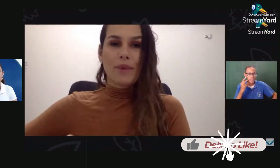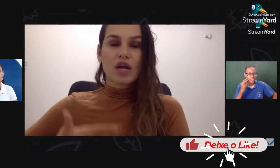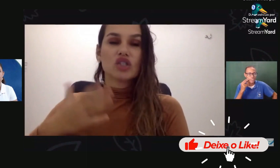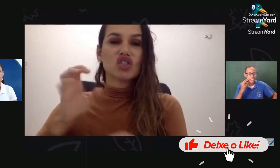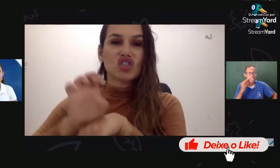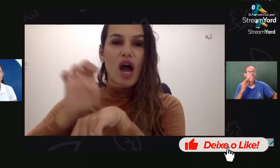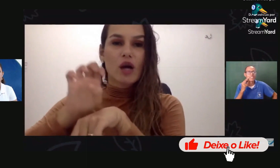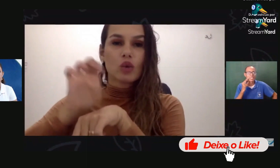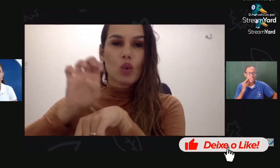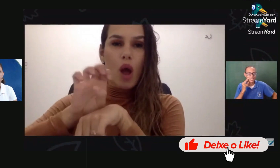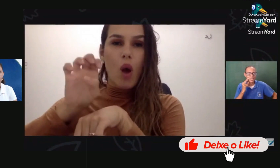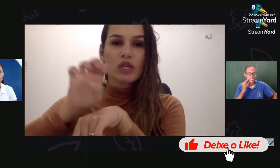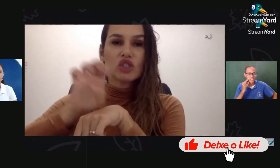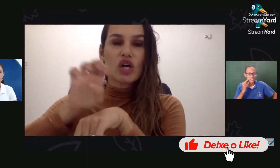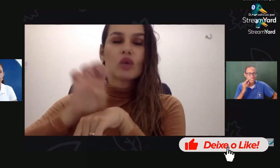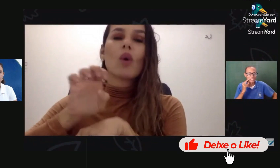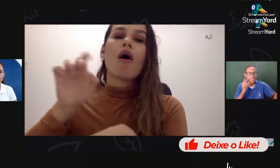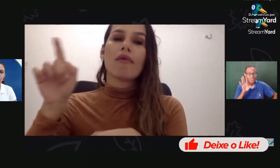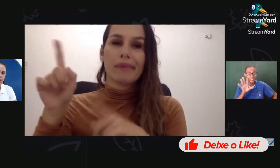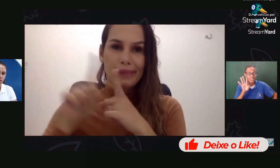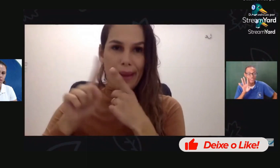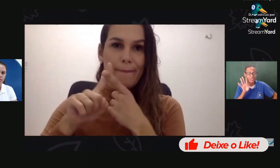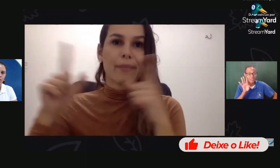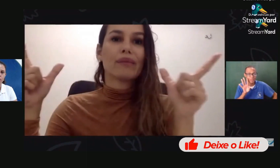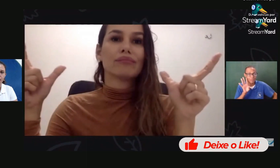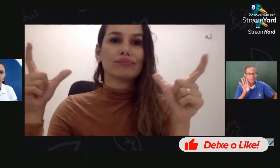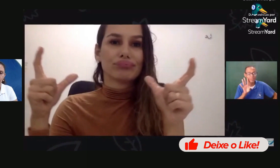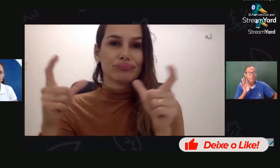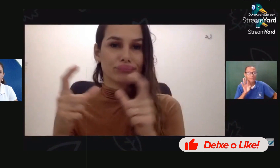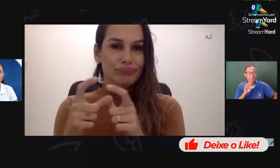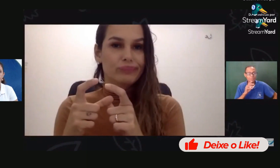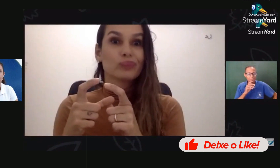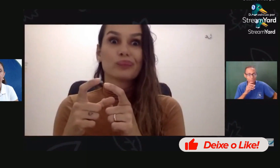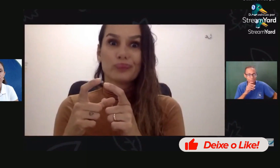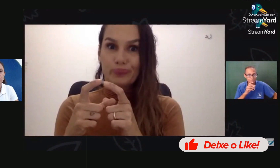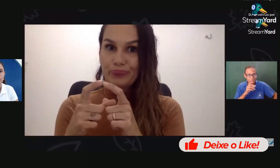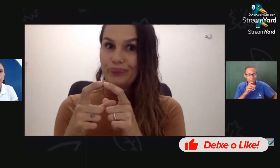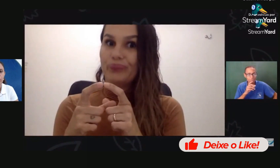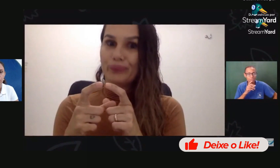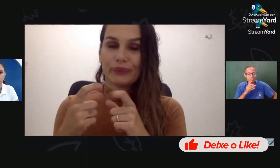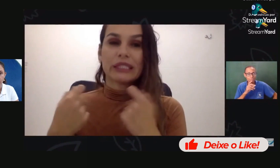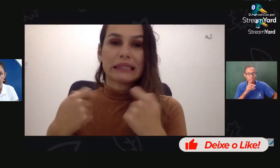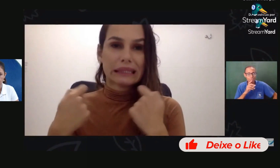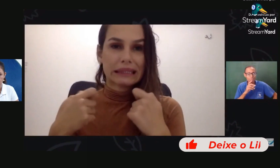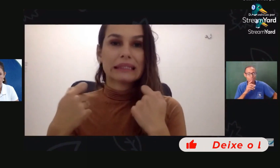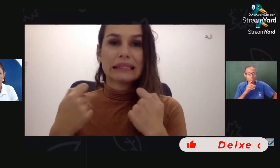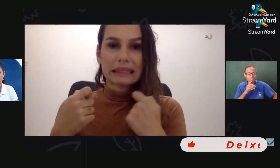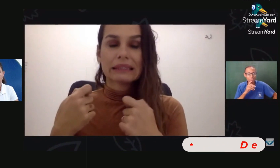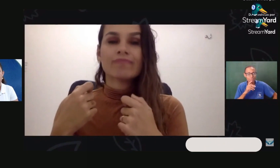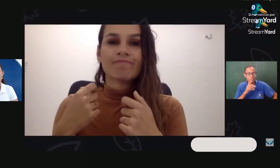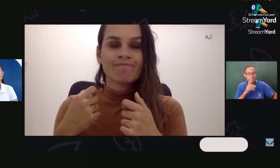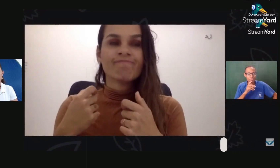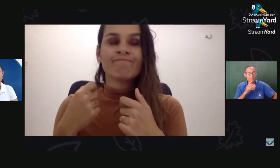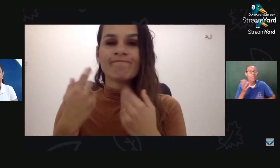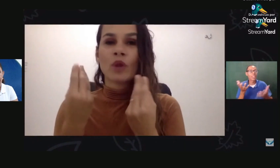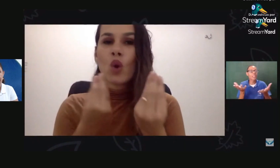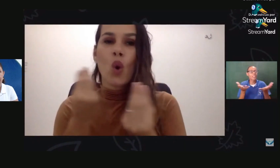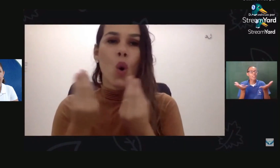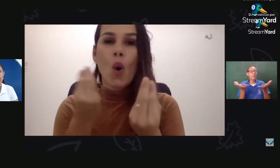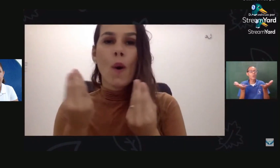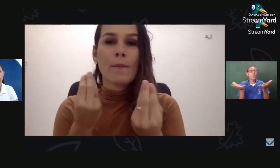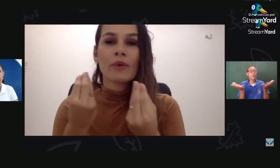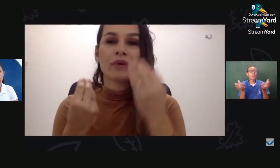no INES, também aqui é uma escola estadual, né, que também diminuiu muito.